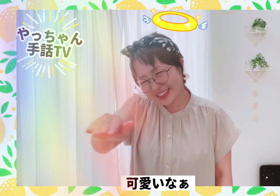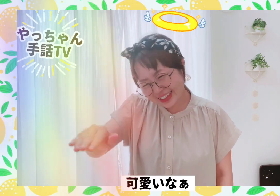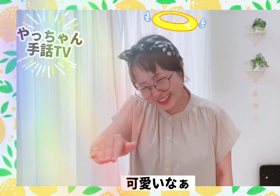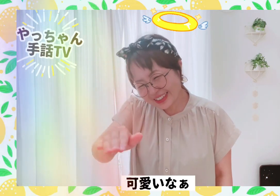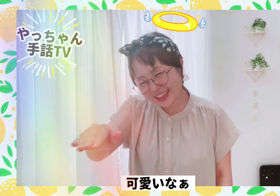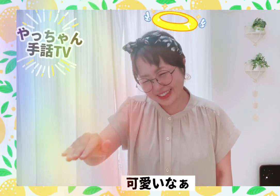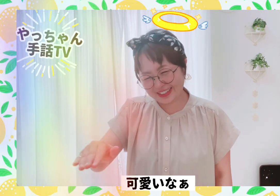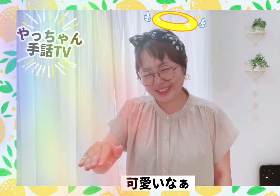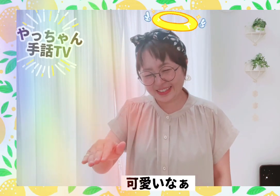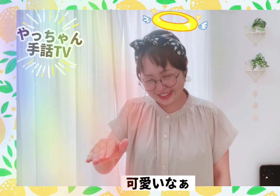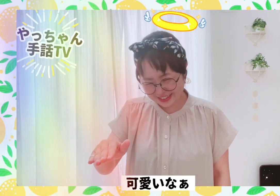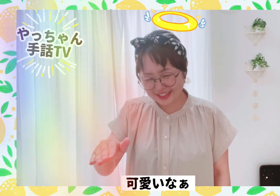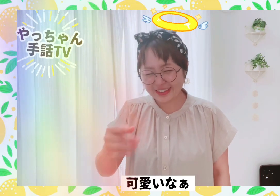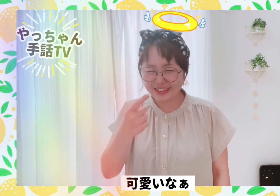かわいいな。